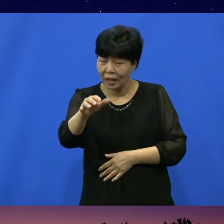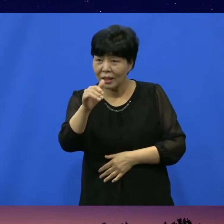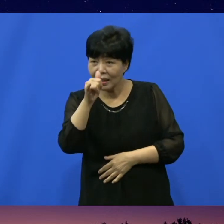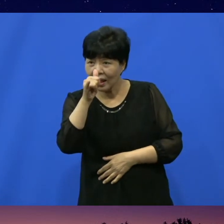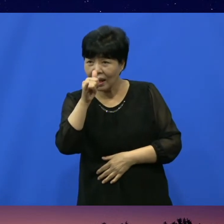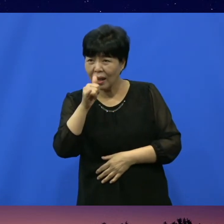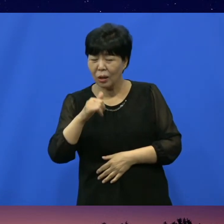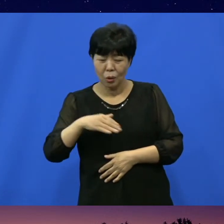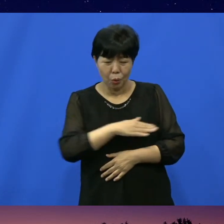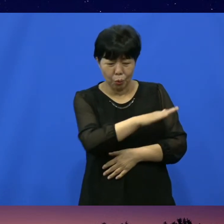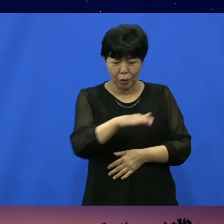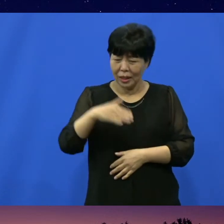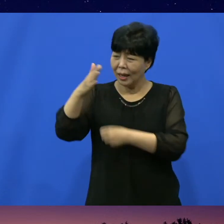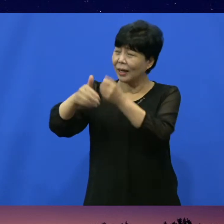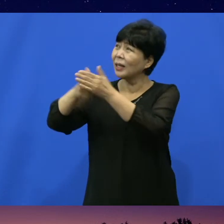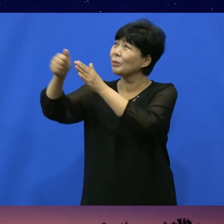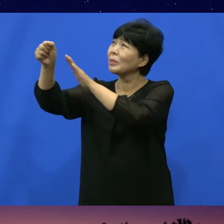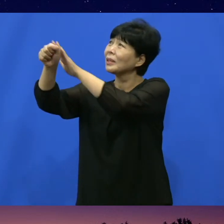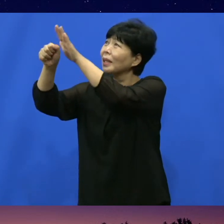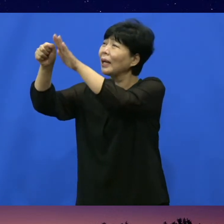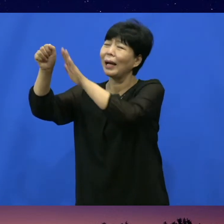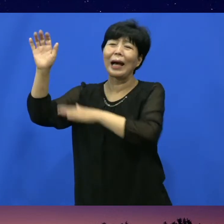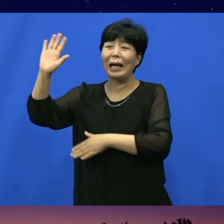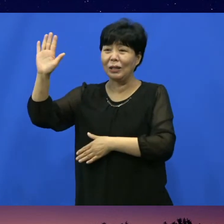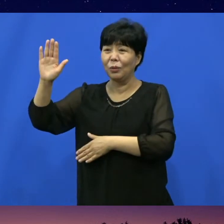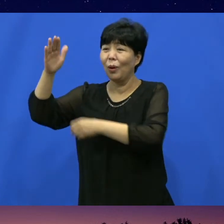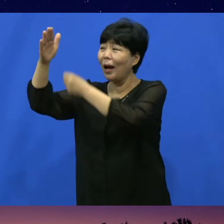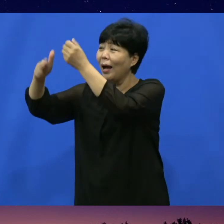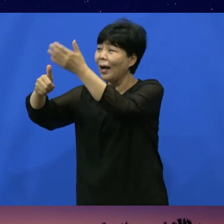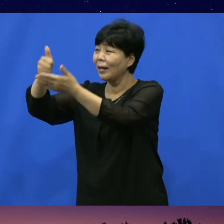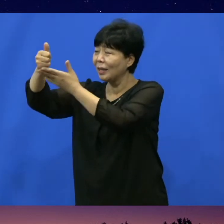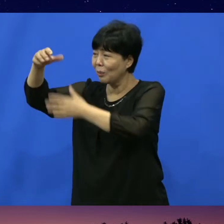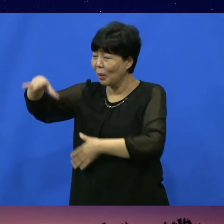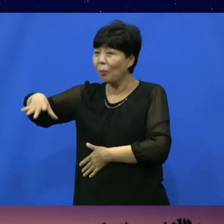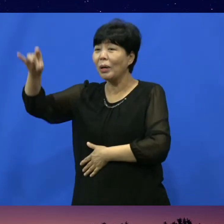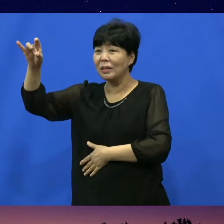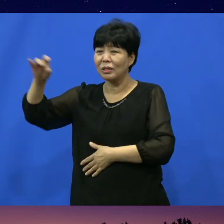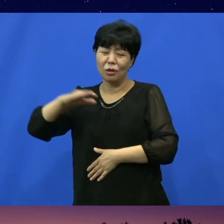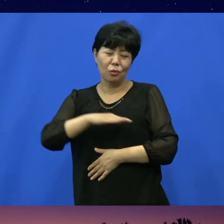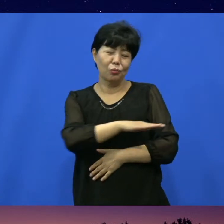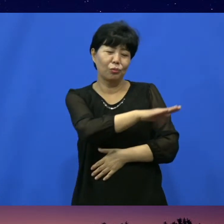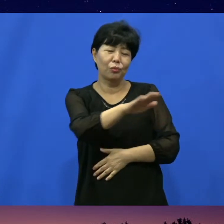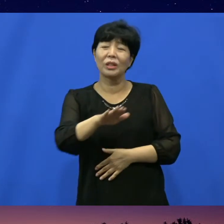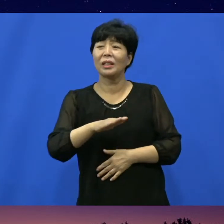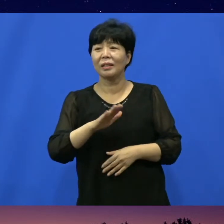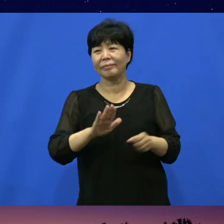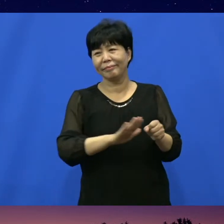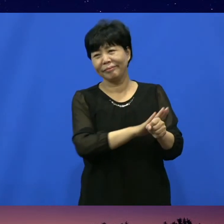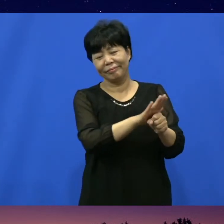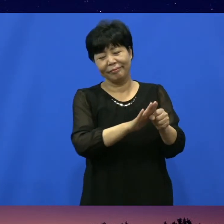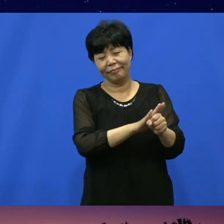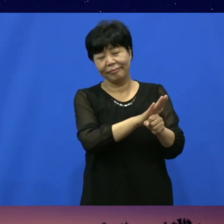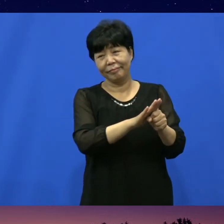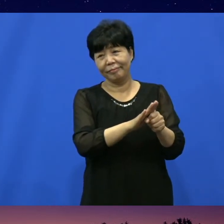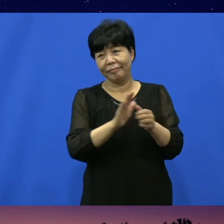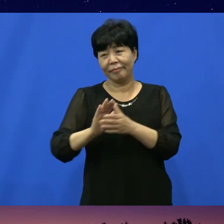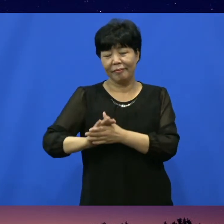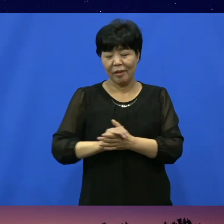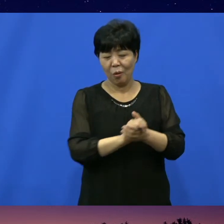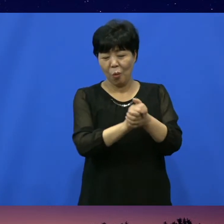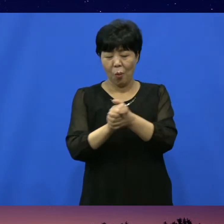아니요, 하나님이 우리를 사랑하셨고 우리 죄를 속하기 위하여 화목제물로 그 아들을